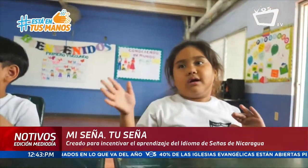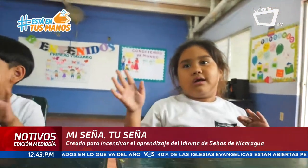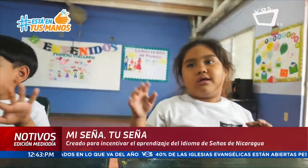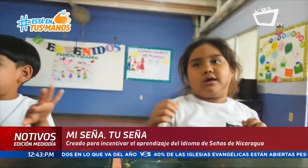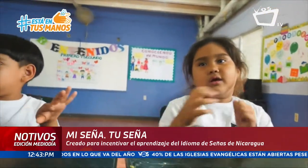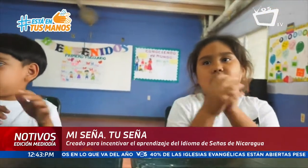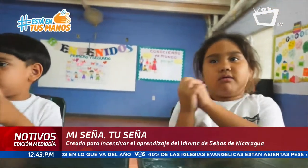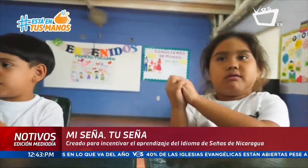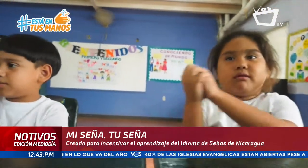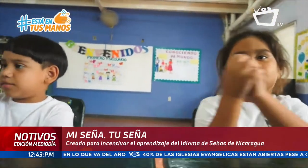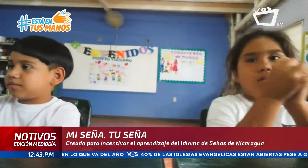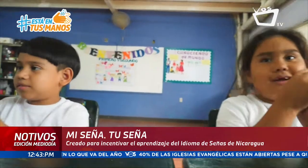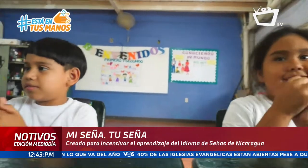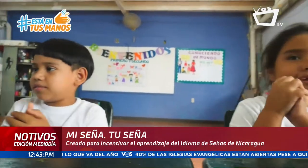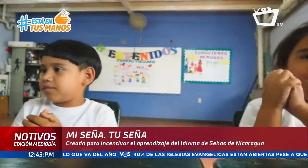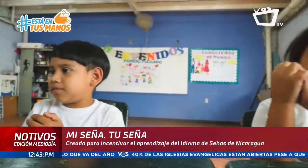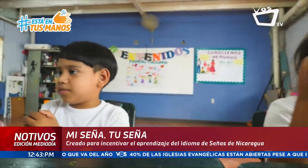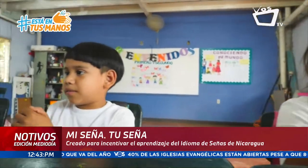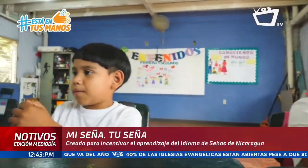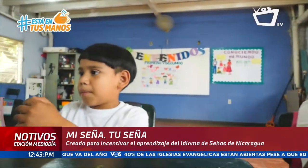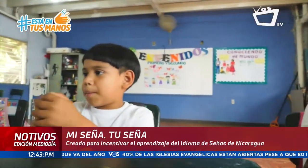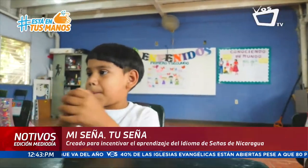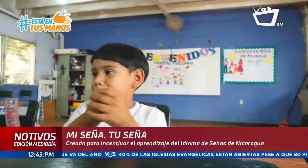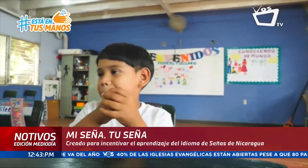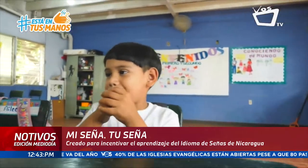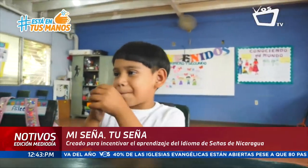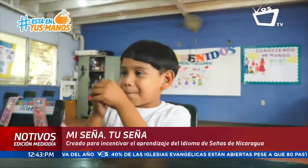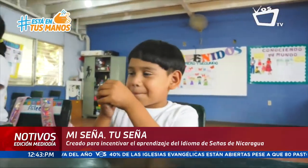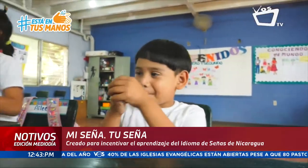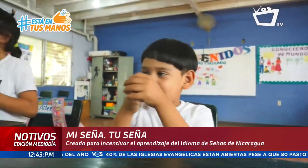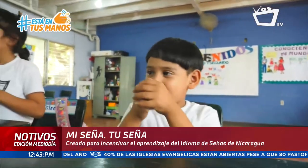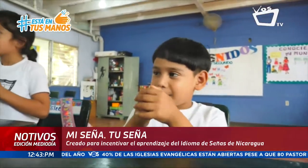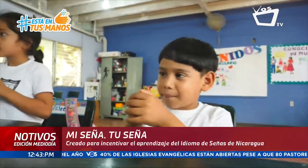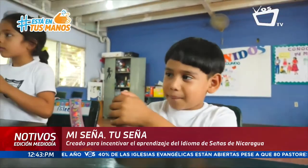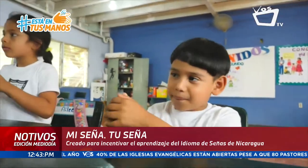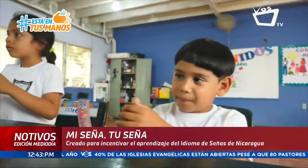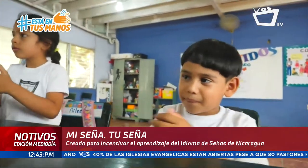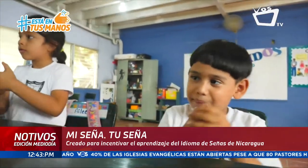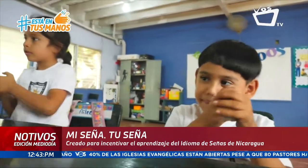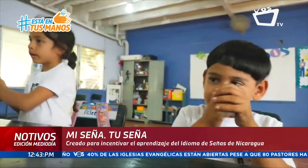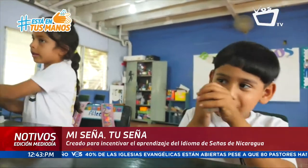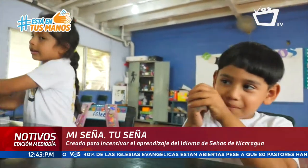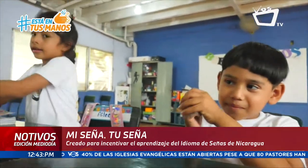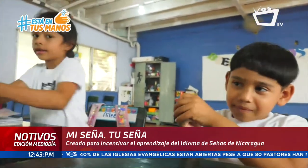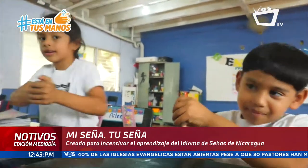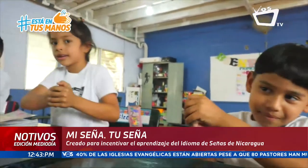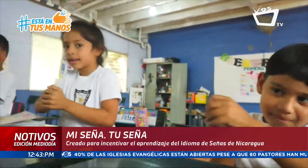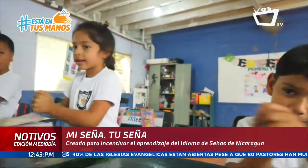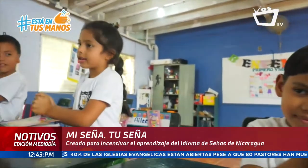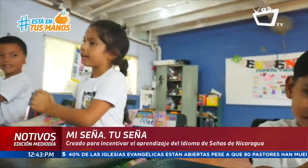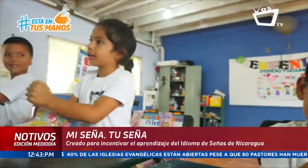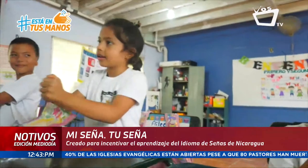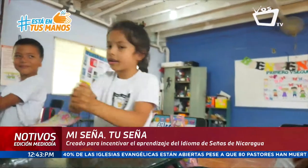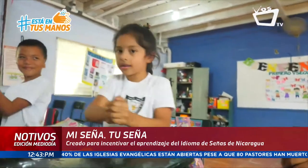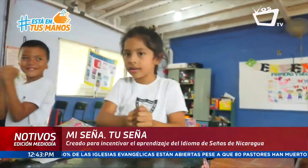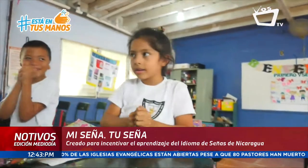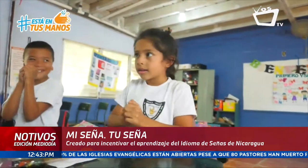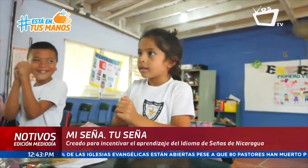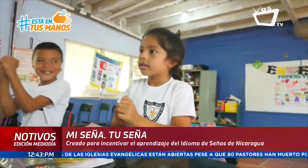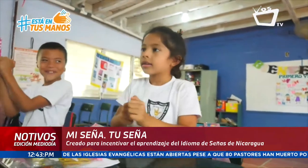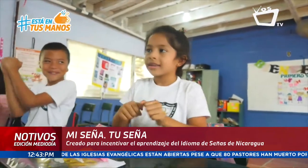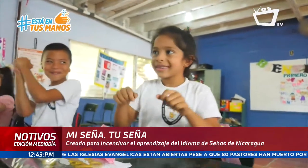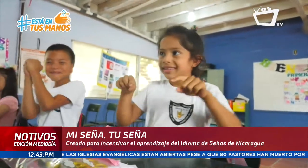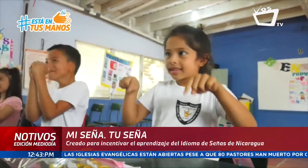decía David, puedan consultar algo que tal vez no lo aprendieron durante la media hora, lo puedan también ver cuantas